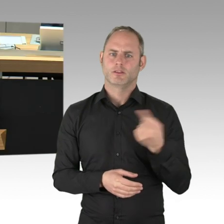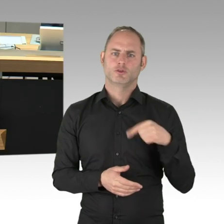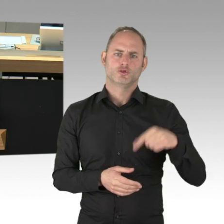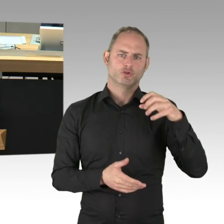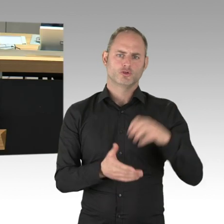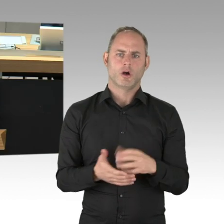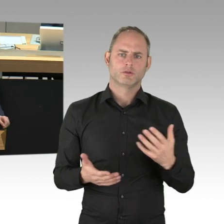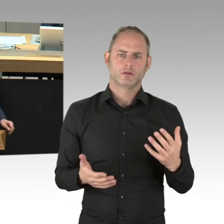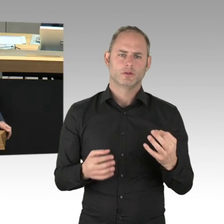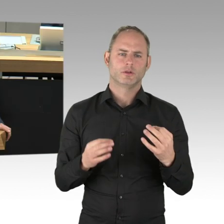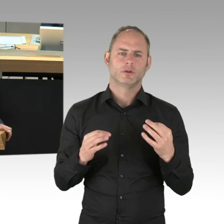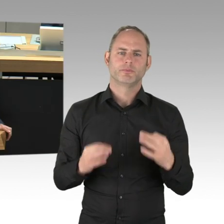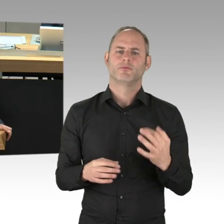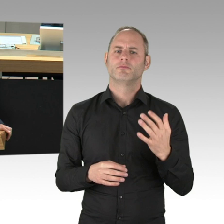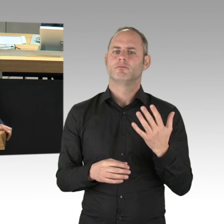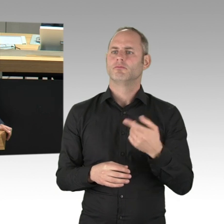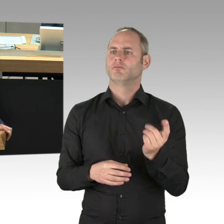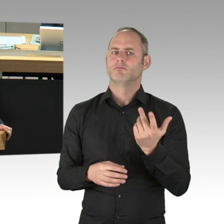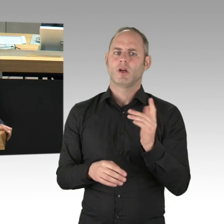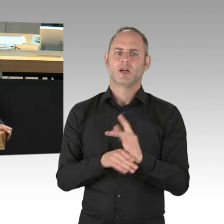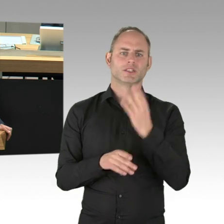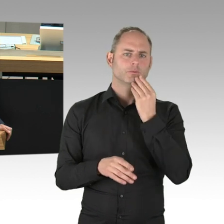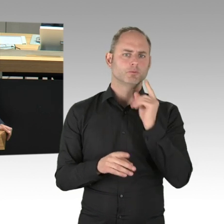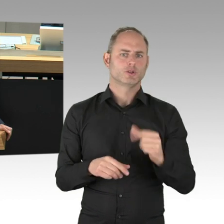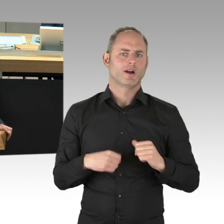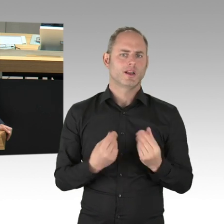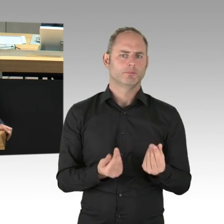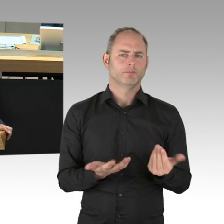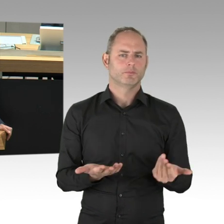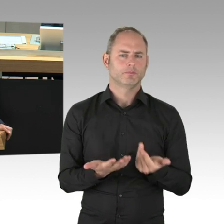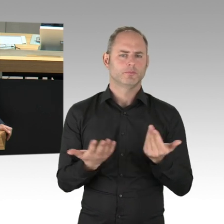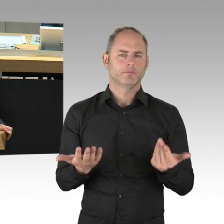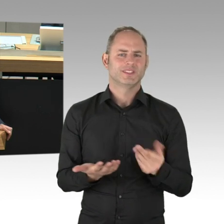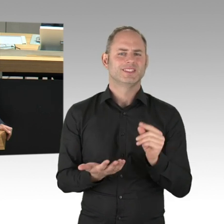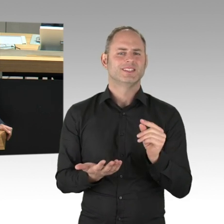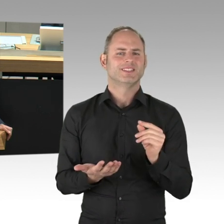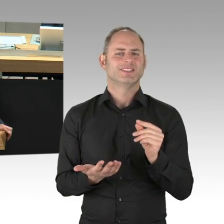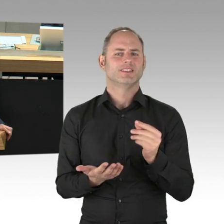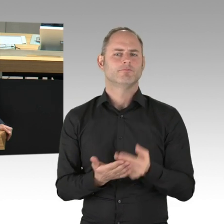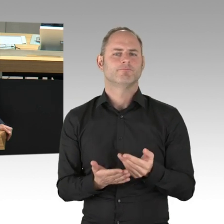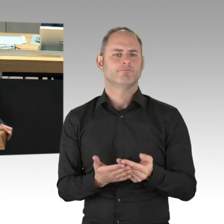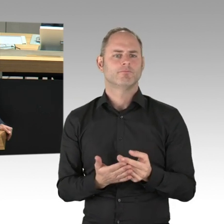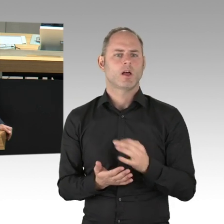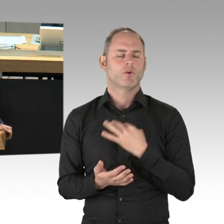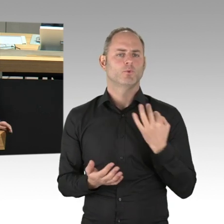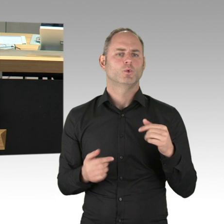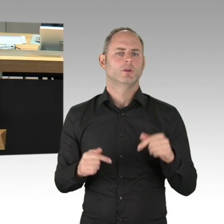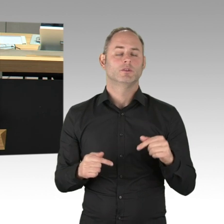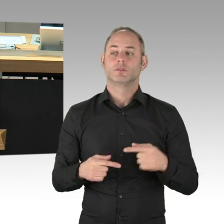Antisemitismusprävention. Daher habe ich mich sehr darüber gefreut, dass der Berliner Senat vor 3 Wochen das Landeskonzept zur Weiterentwicklung